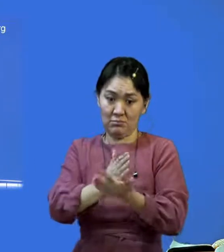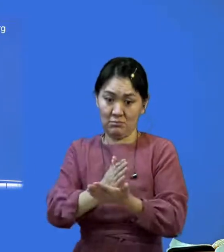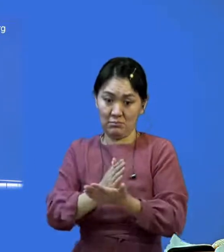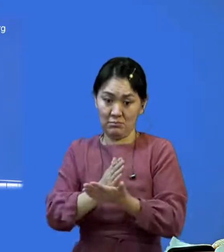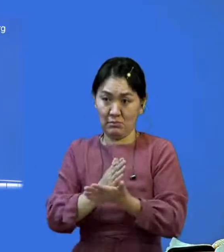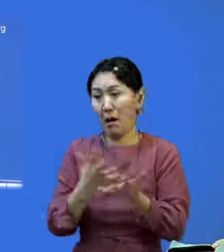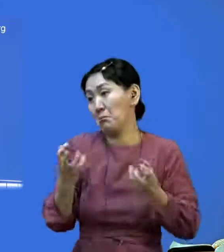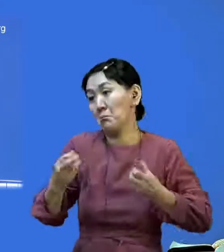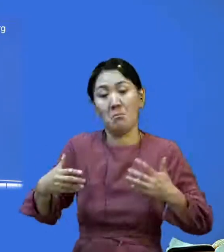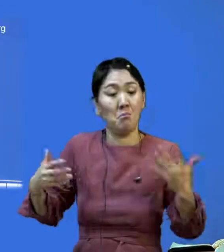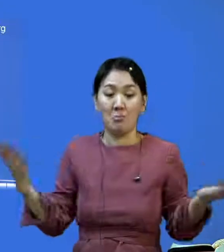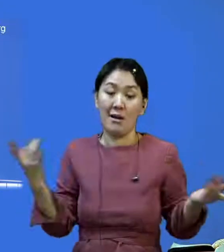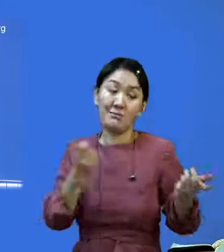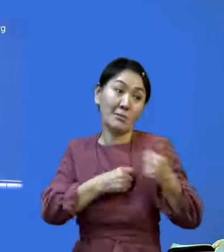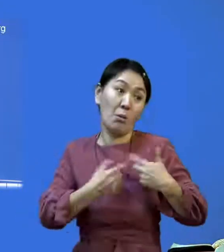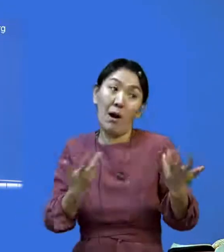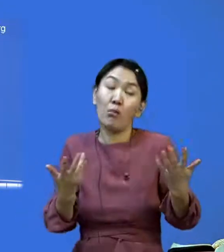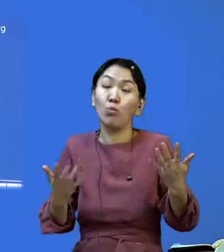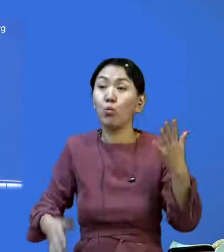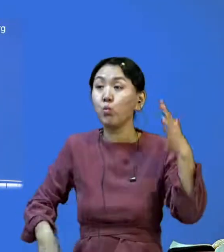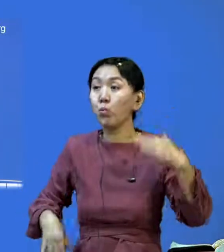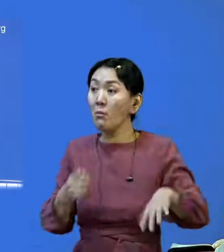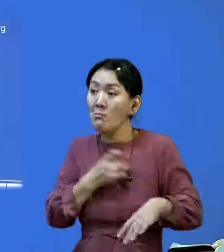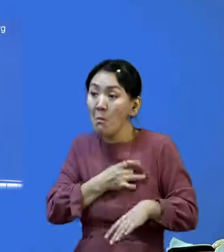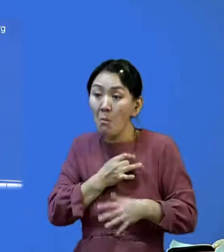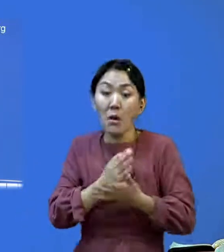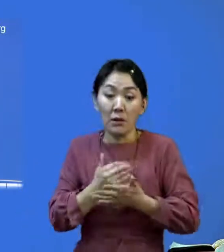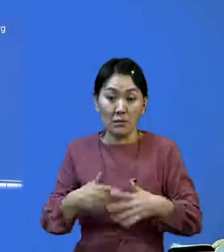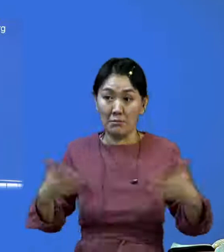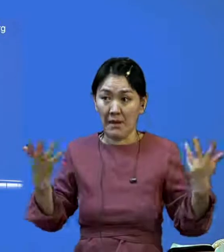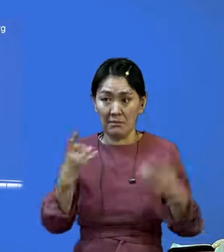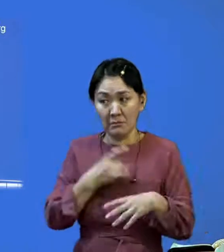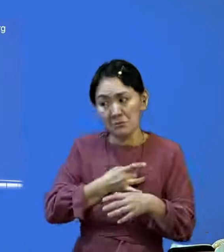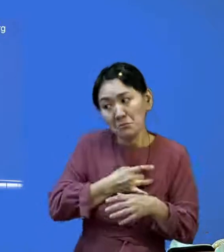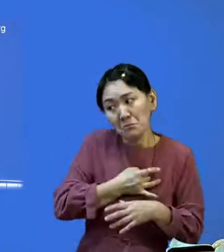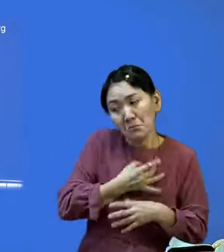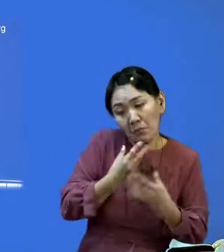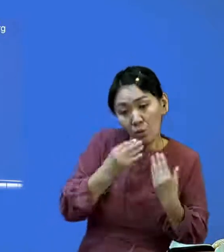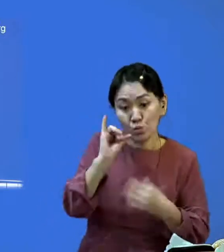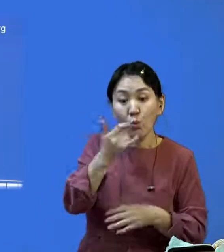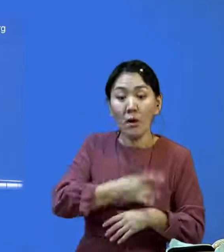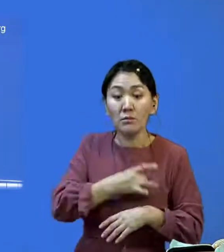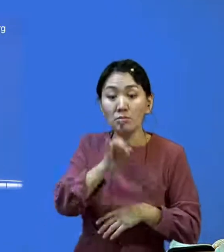Атарах зүйл байхгүй, санаа зовх зүйл байхгүй, айх зүйл байна уу? Юунаас айх юм бэ энэ?